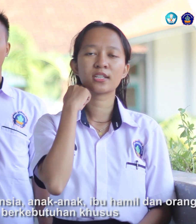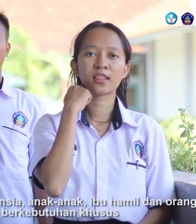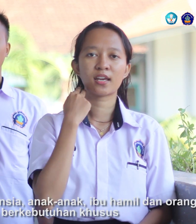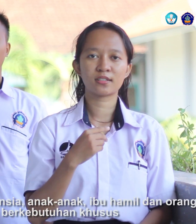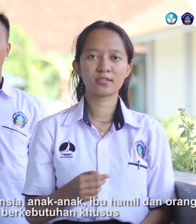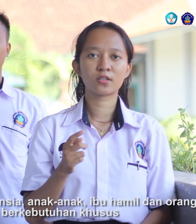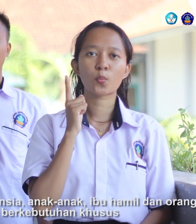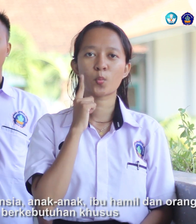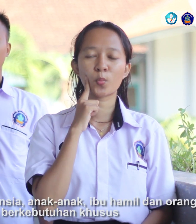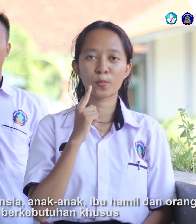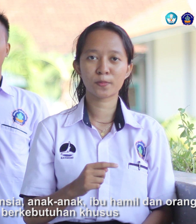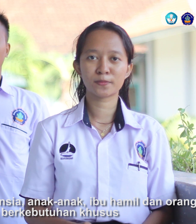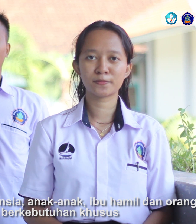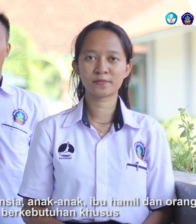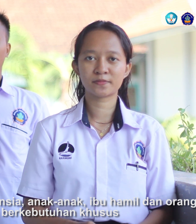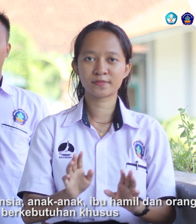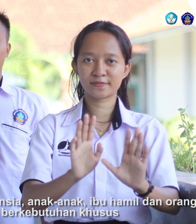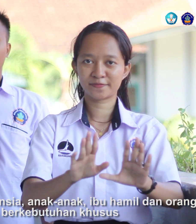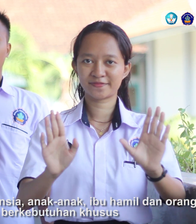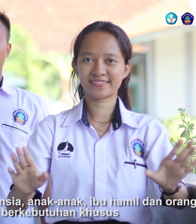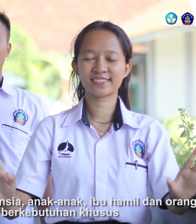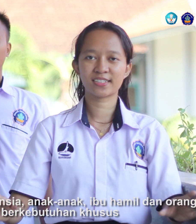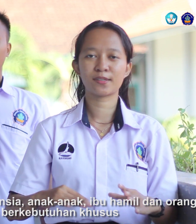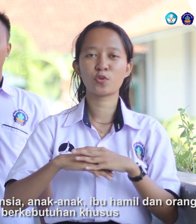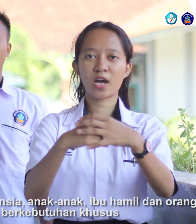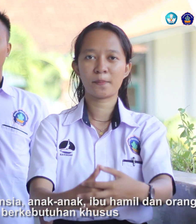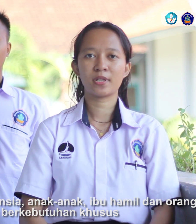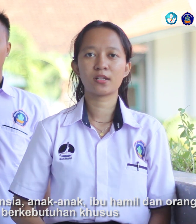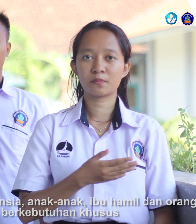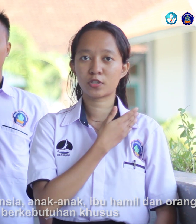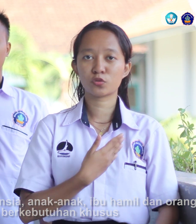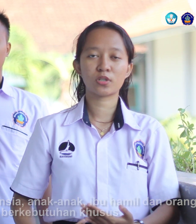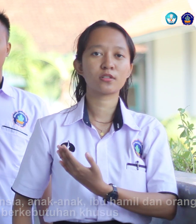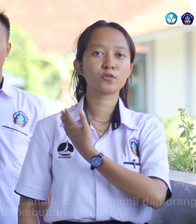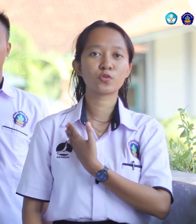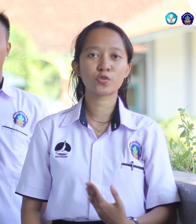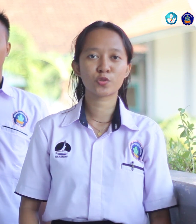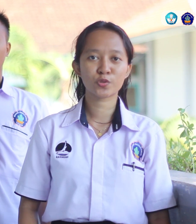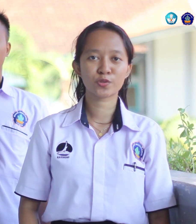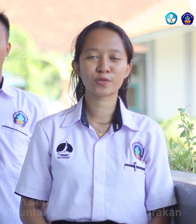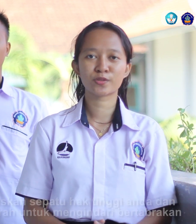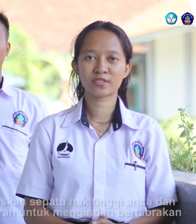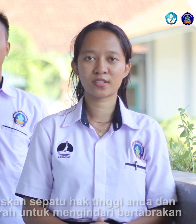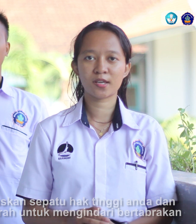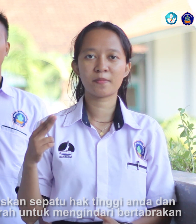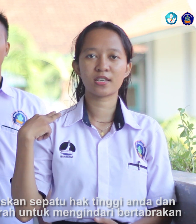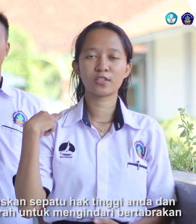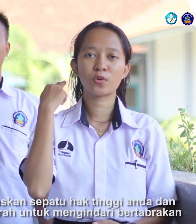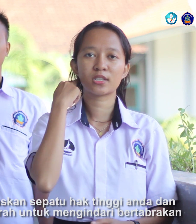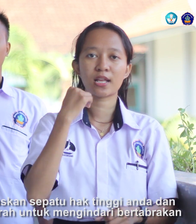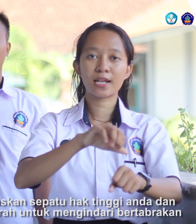wanita, lansia, anak-anak, ibu hamil, dan orang berkebutuhan khusus. Bagi